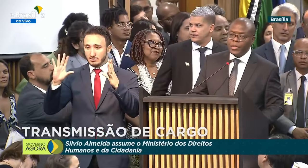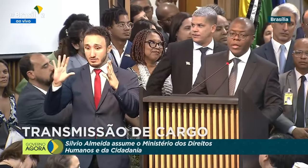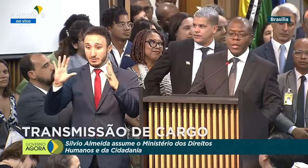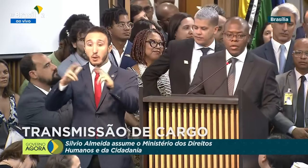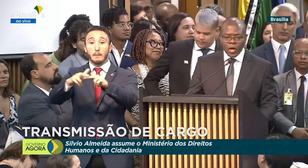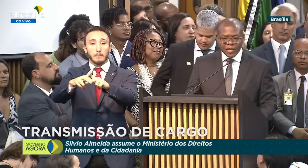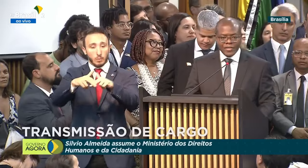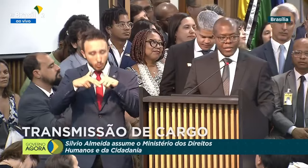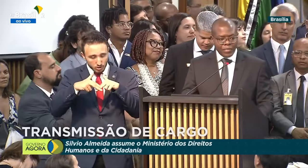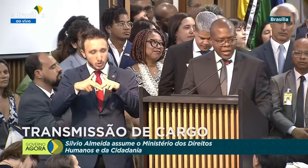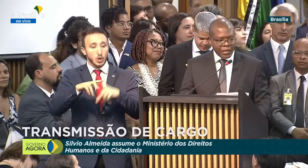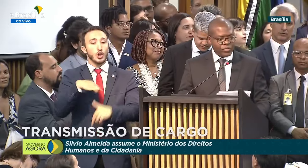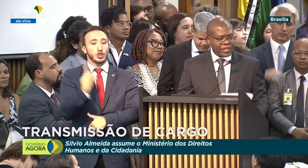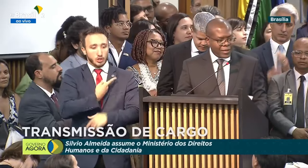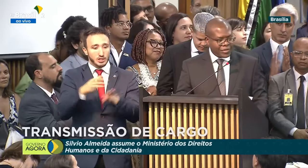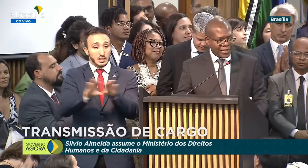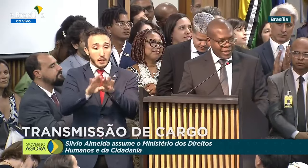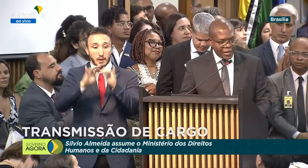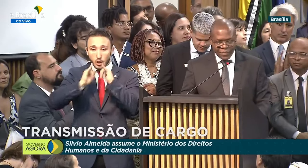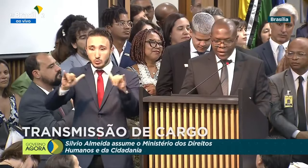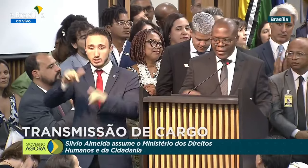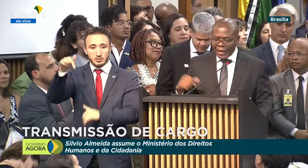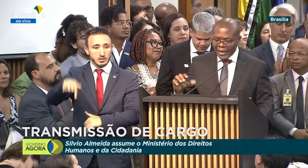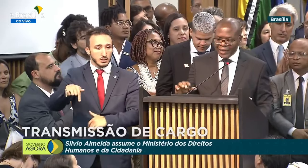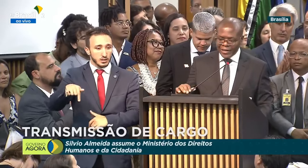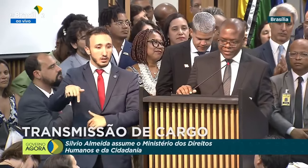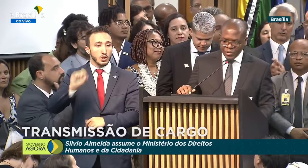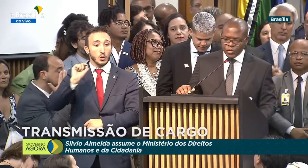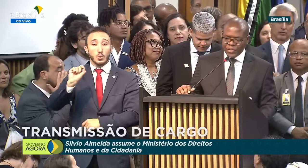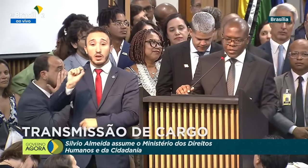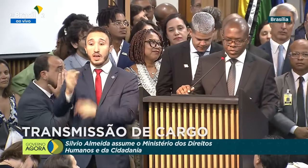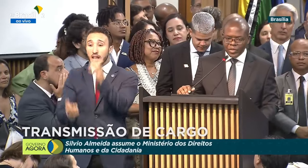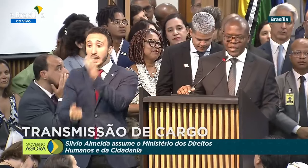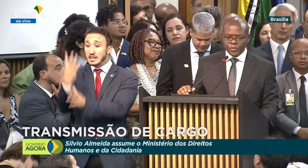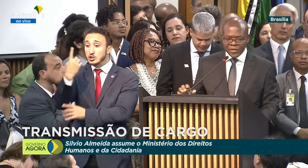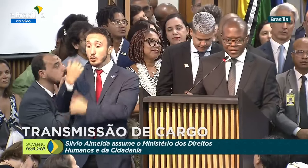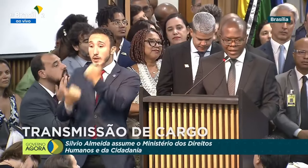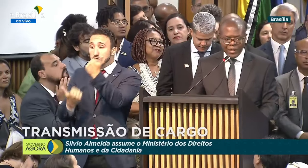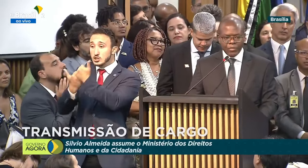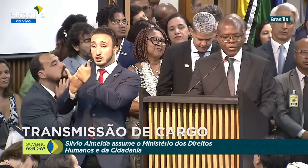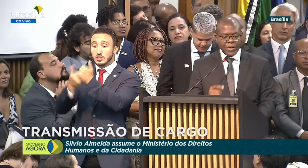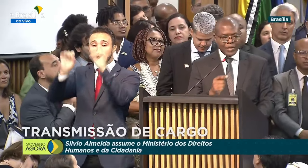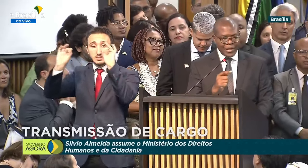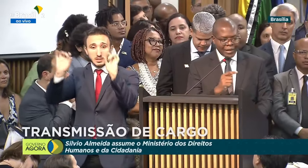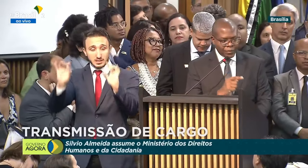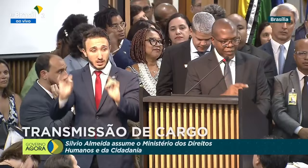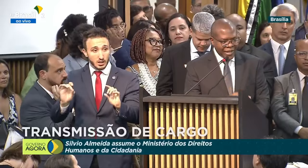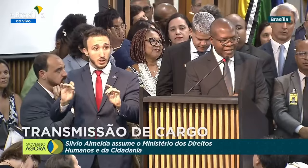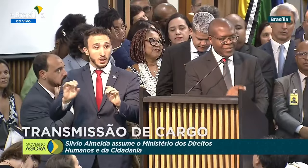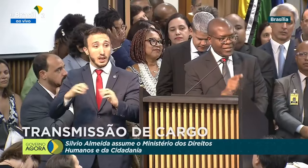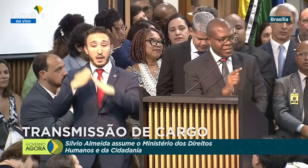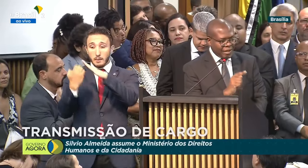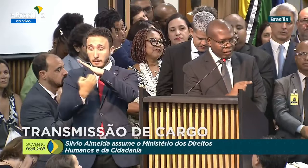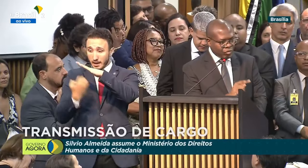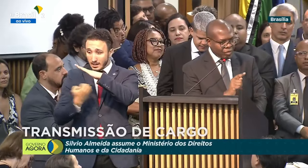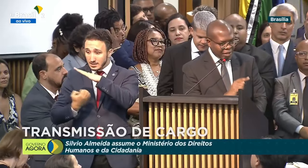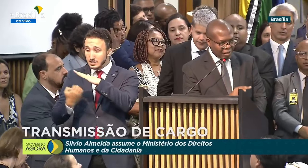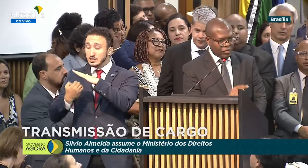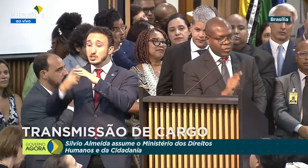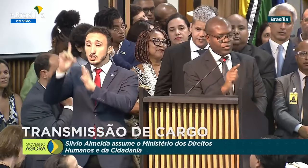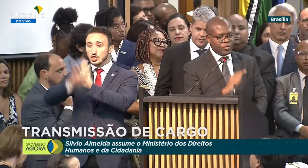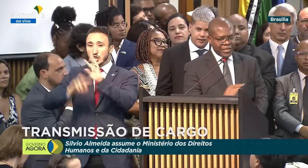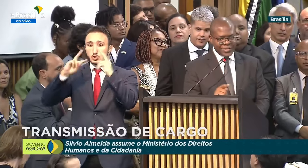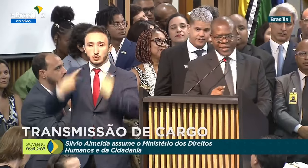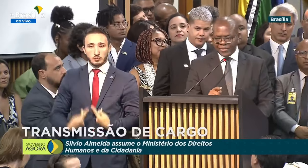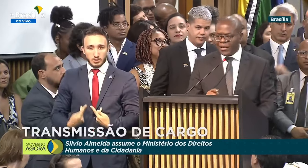isso nós também anunciamos aqui a criação de uma Assessoria especial em empresas e direitos